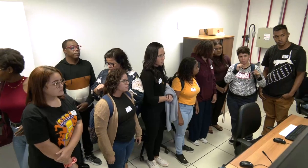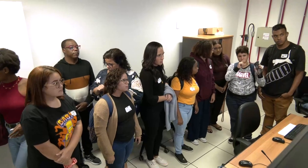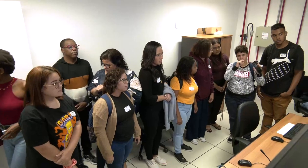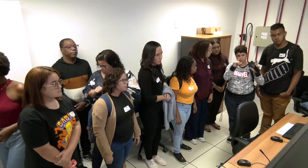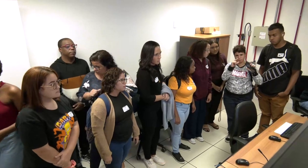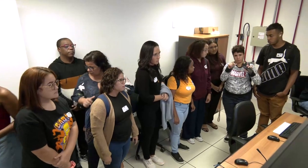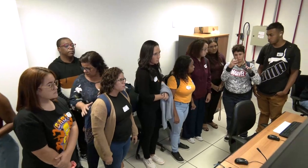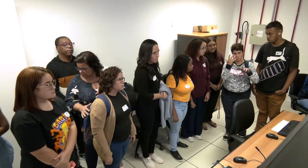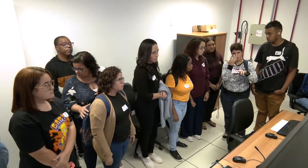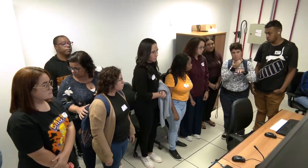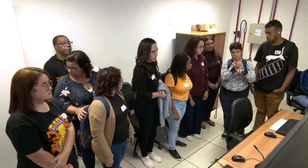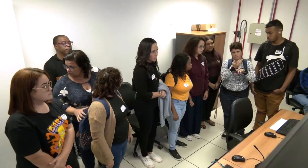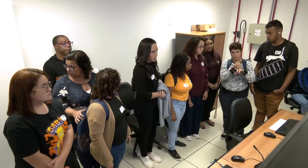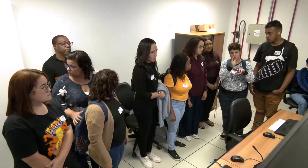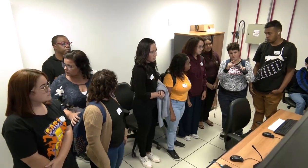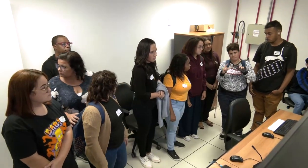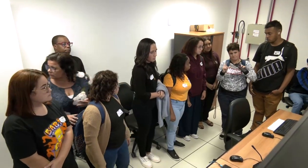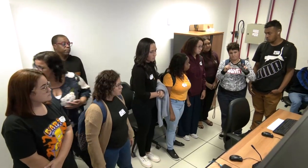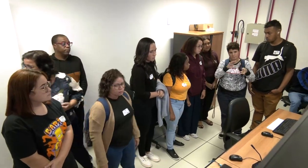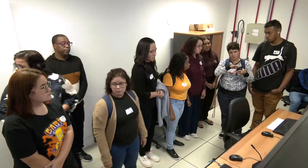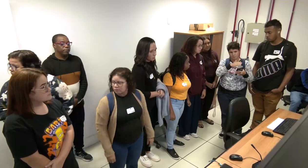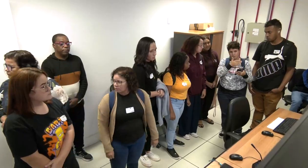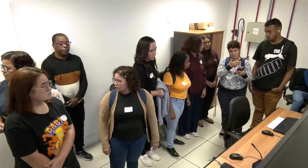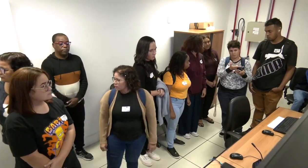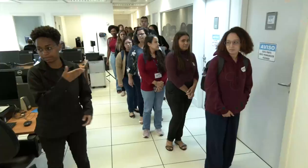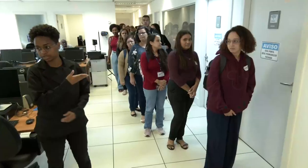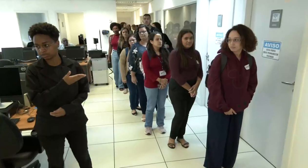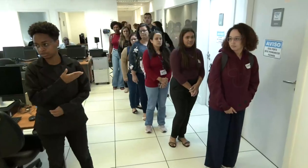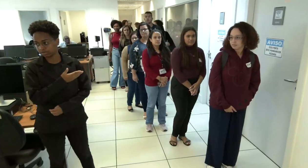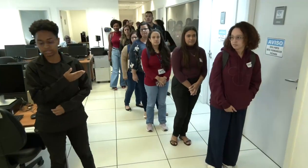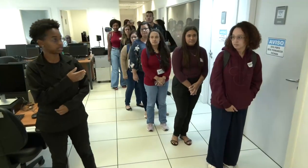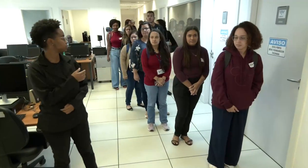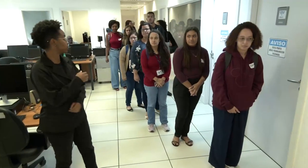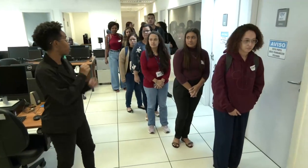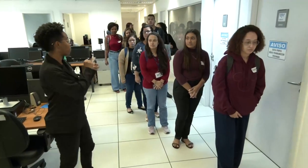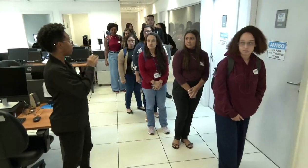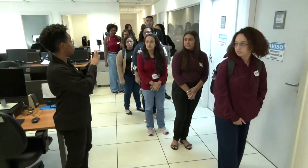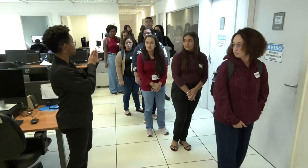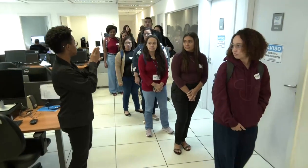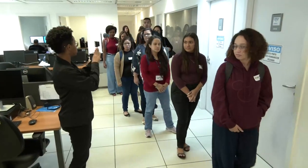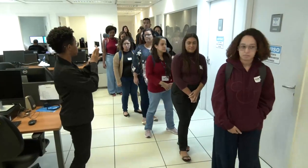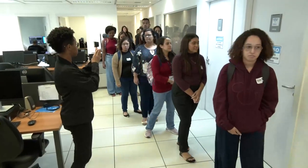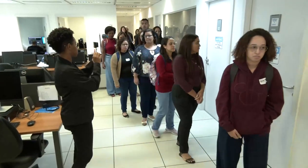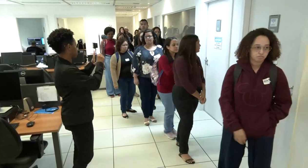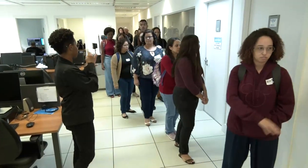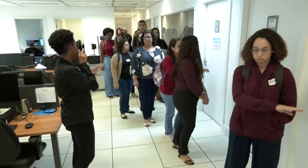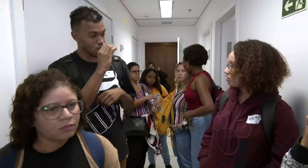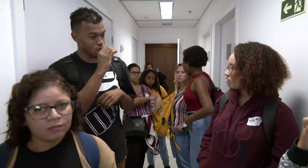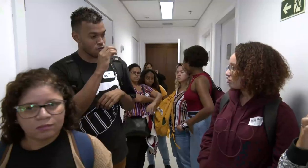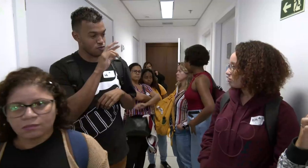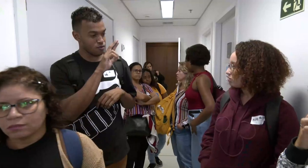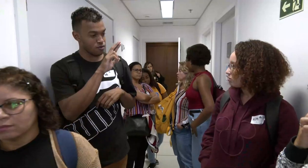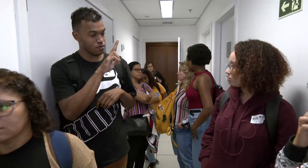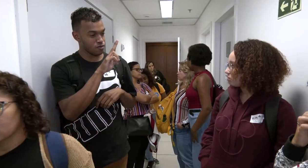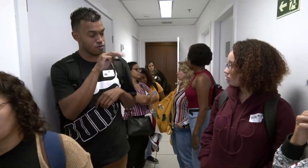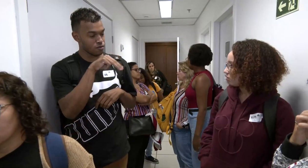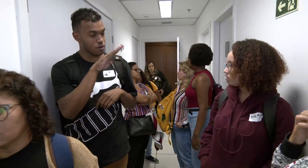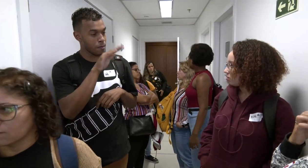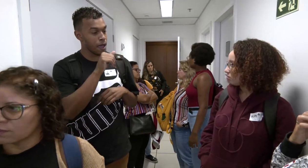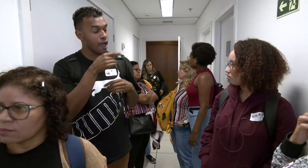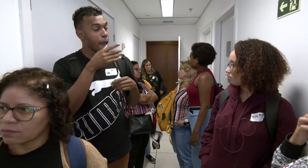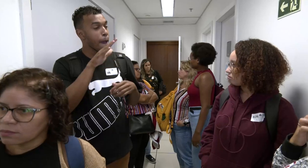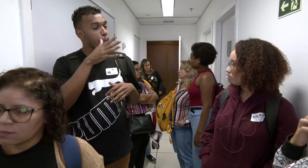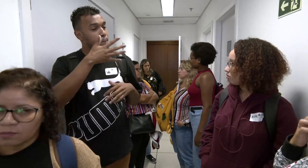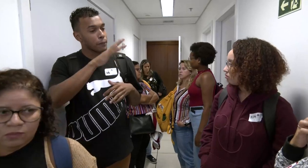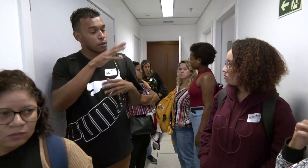Um grupo de alunos do curso de Pedagogia Bilíngue do INES, Instituto Nacional de Educação de Surdos, visitou a Alerj